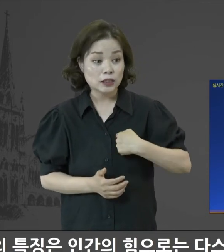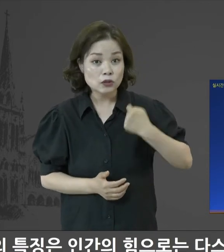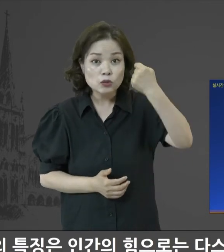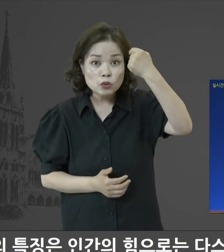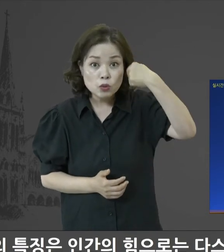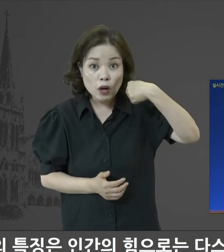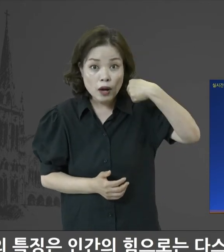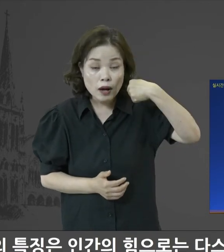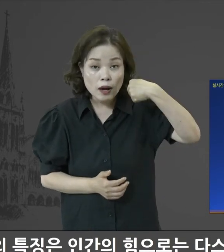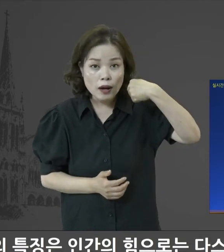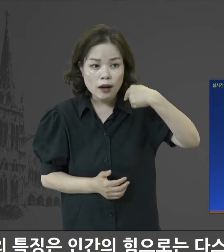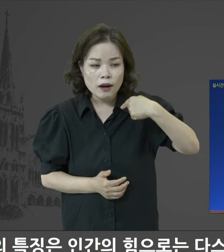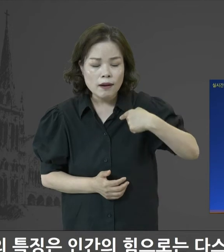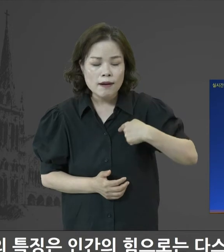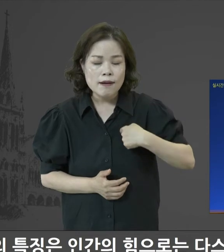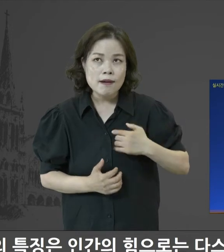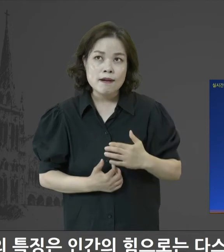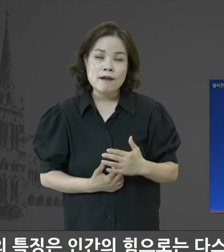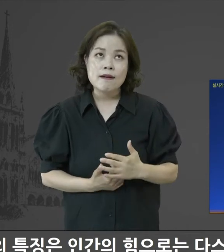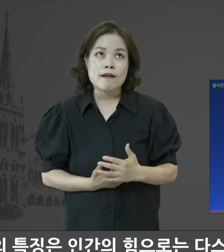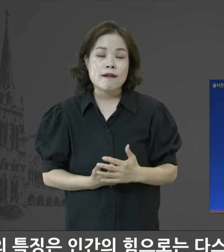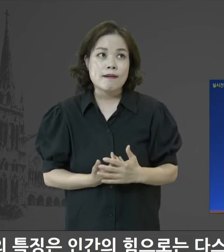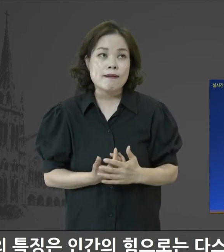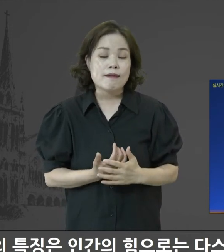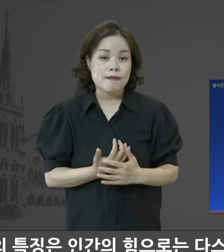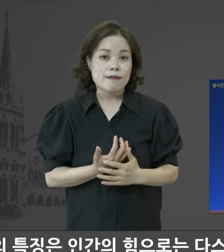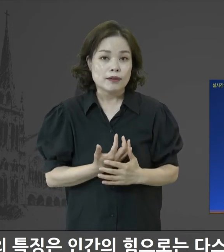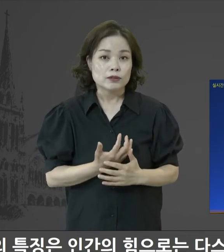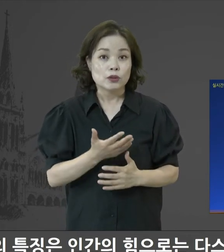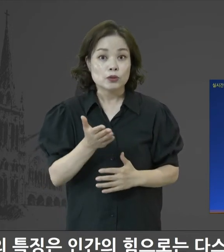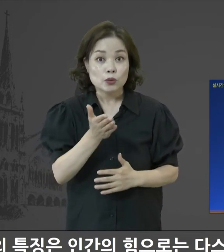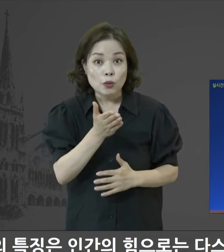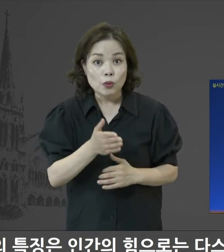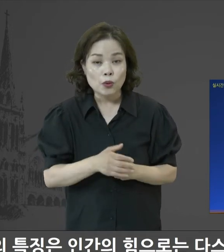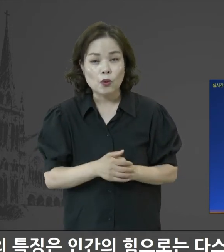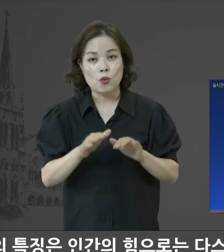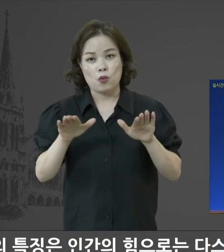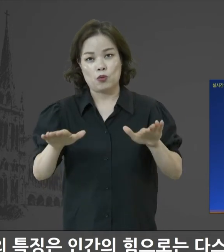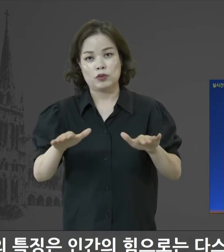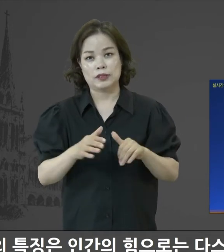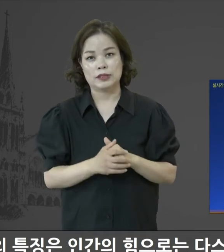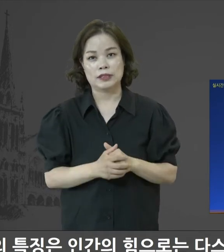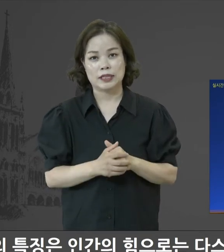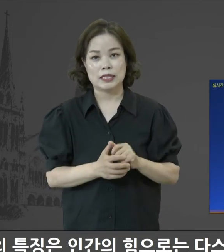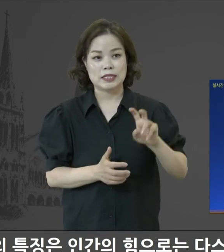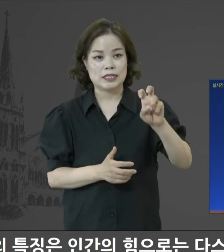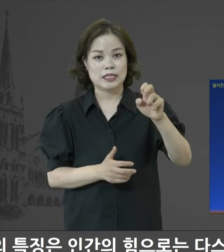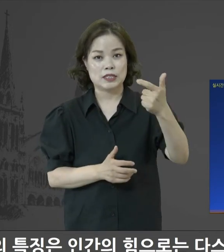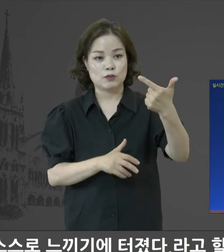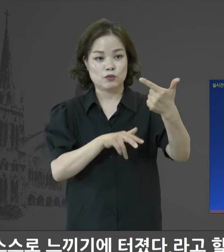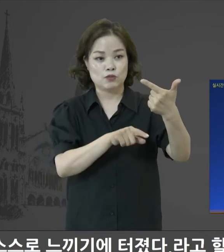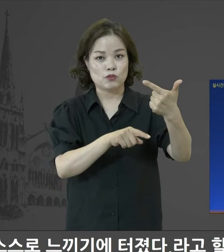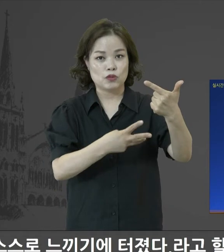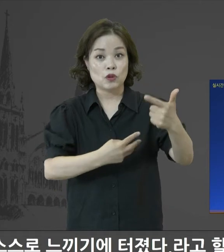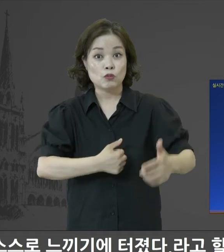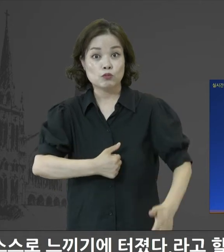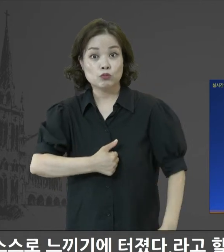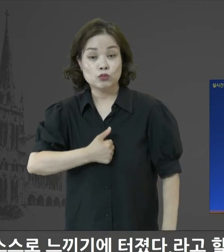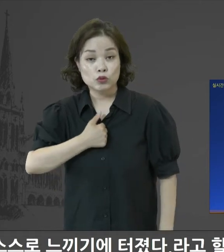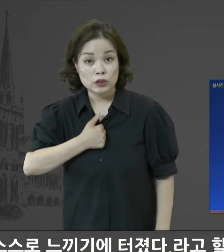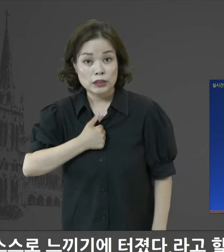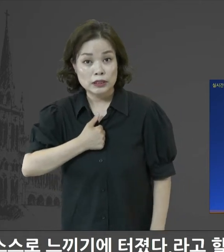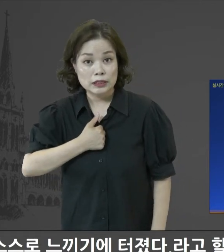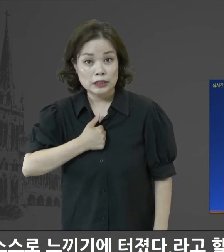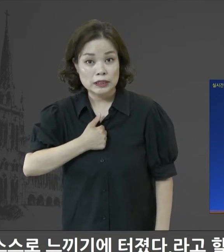느끼기에 터졌다, 이런 정도예요. 이게 오늘 26절에 분을